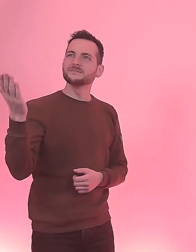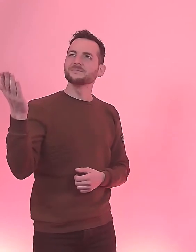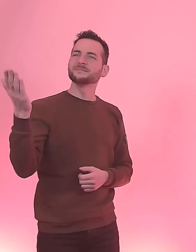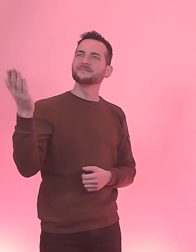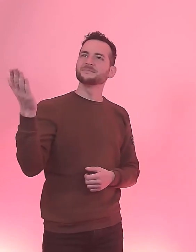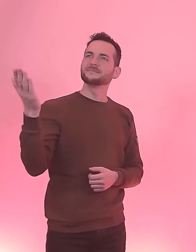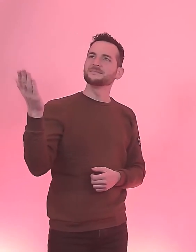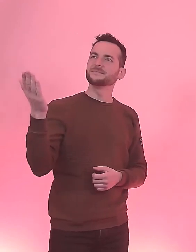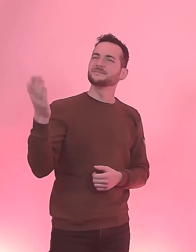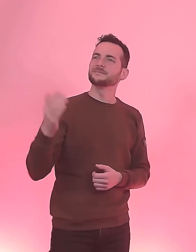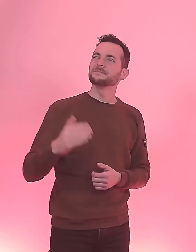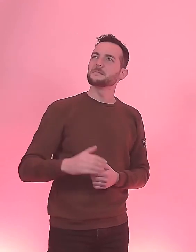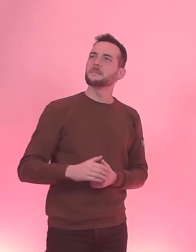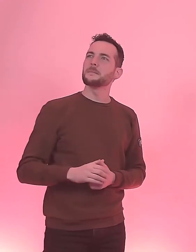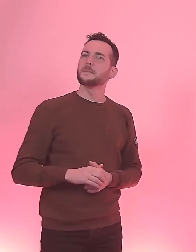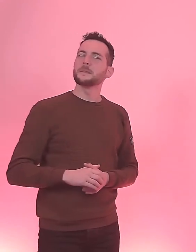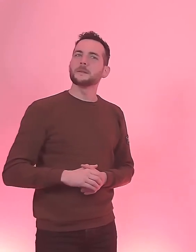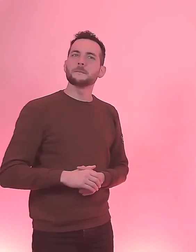aars